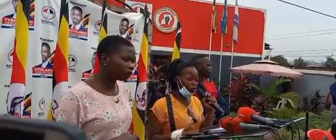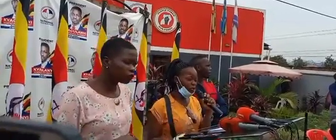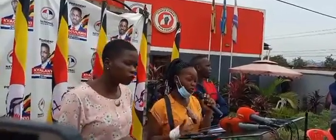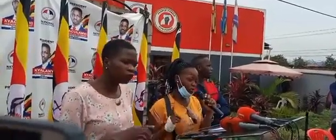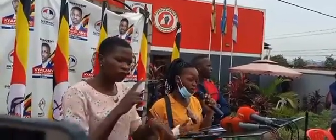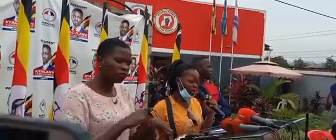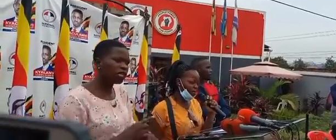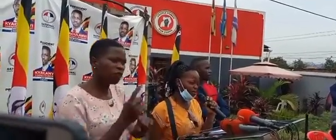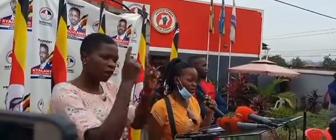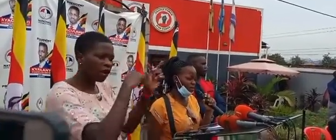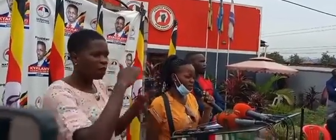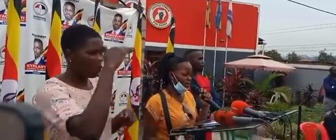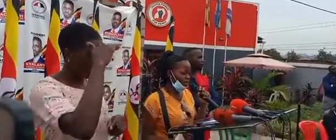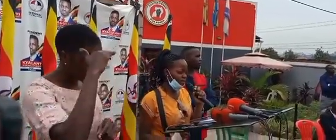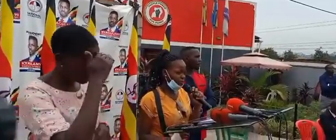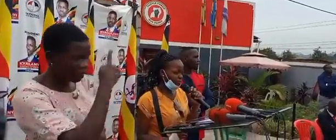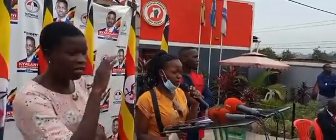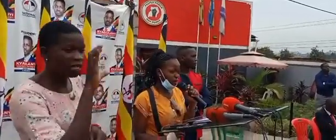bwetwatuka ku poliisi ku CPS